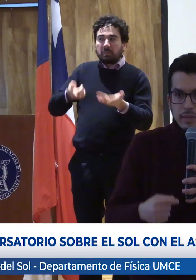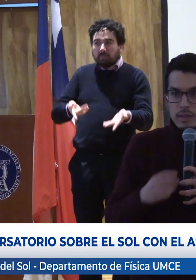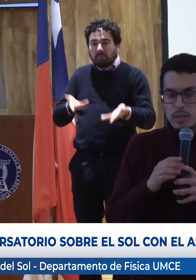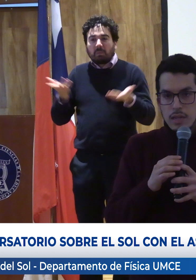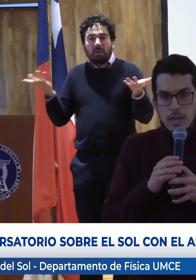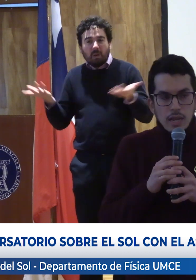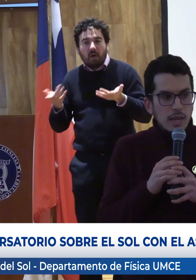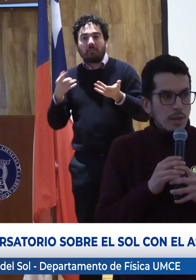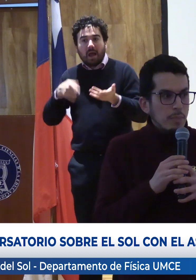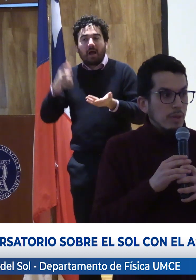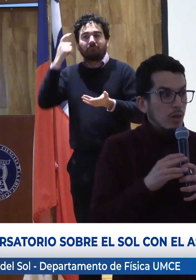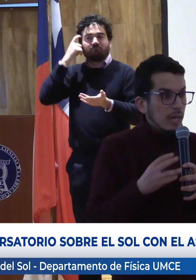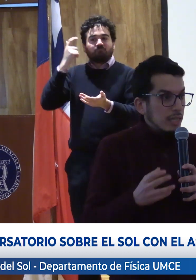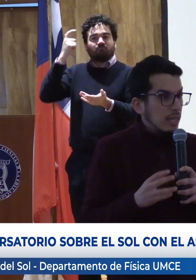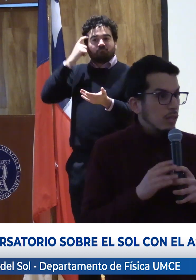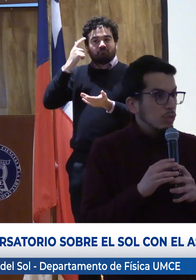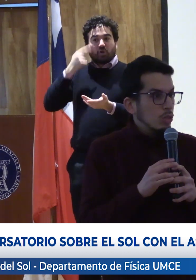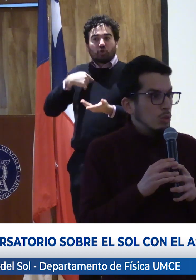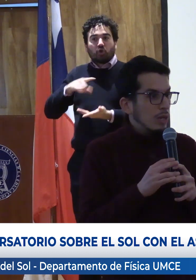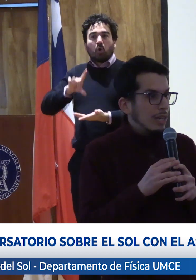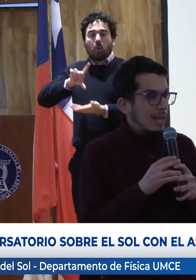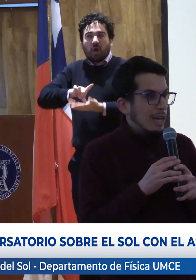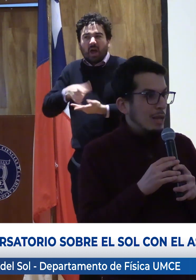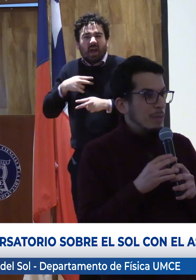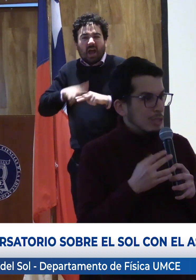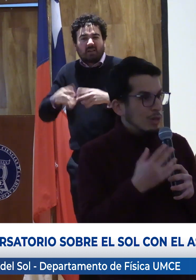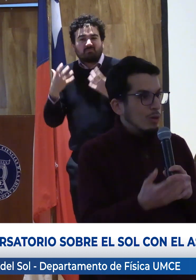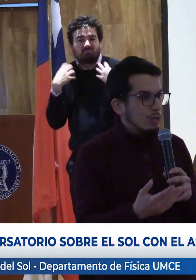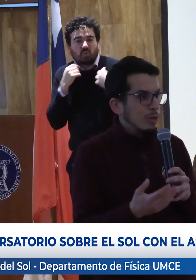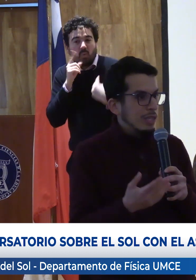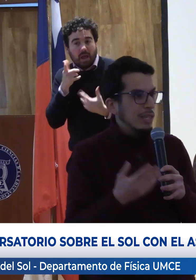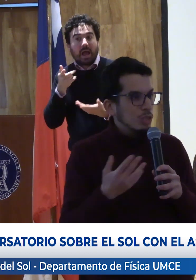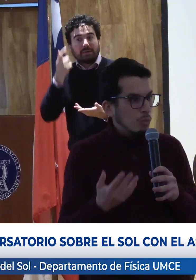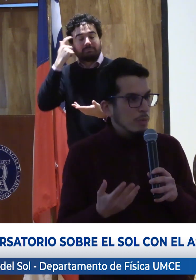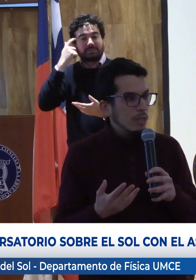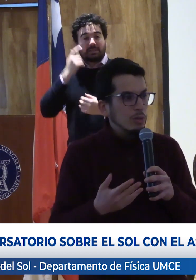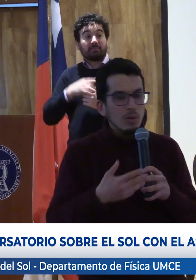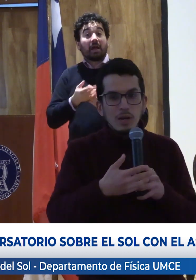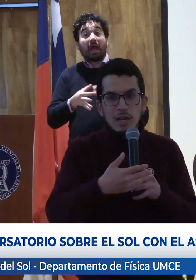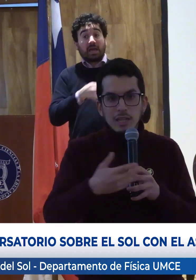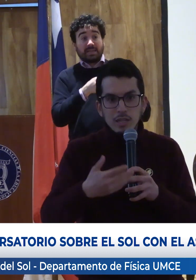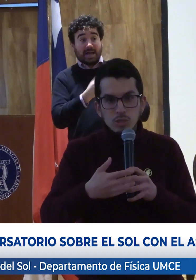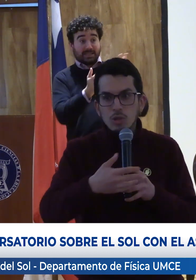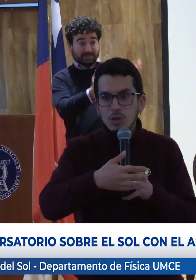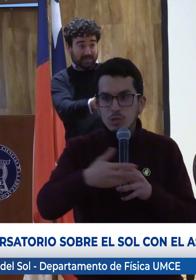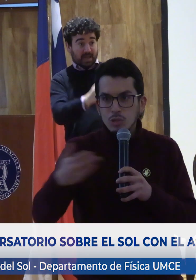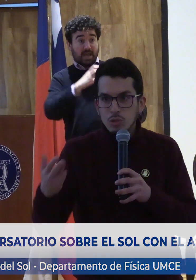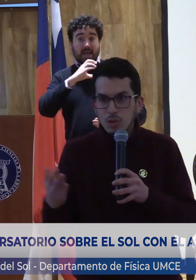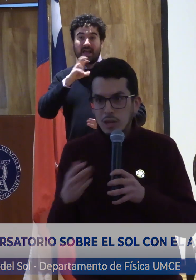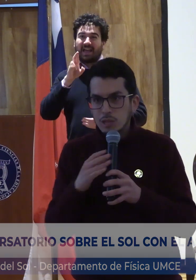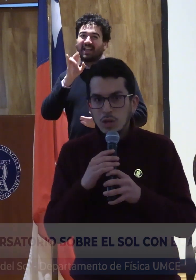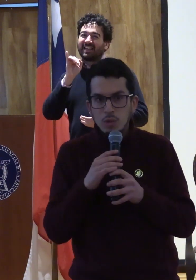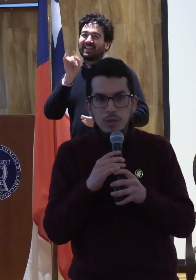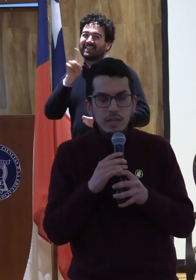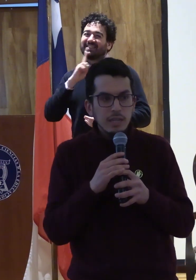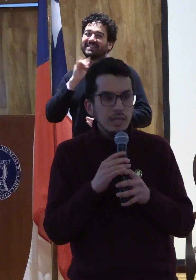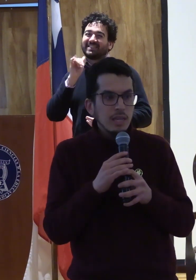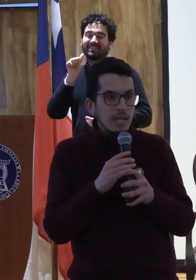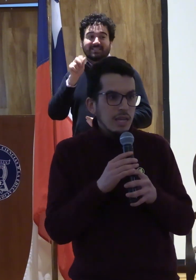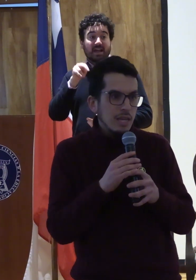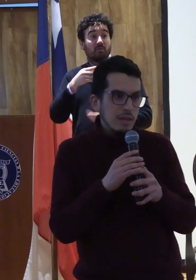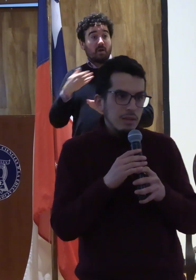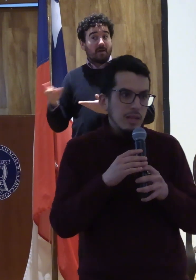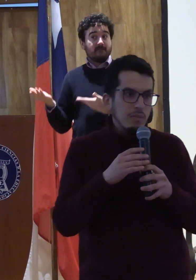nuestro estar. Quiero agradecer, ¿no es cierto?, la invitación que nos hizo Cristian en su momento, a la dirección, que nos hizo a toda la